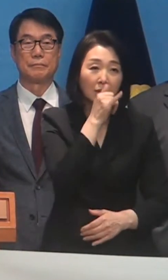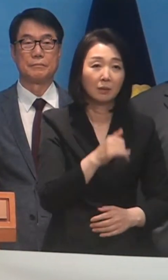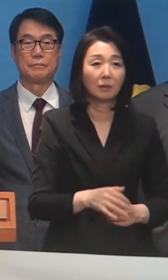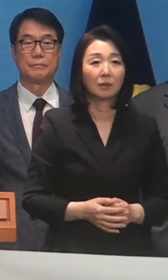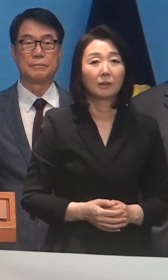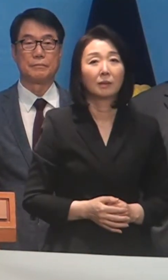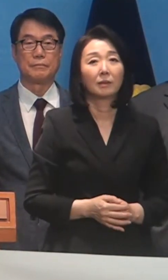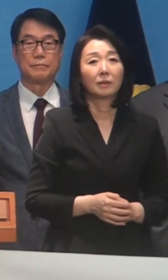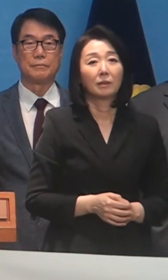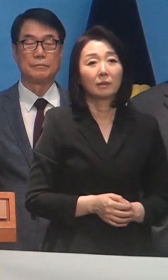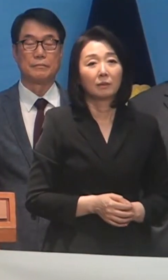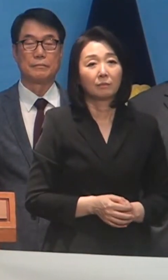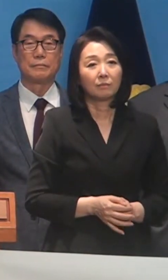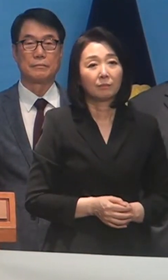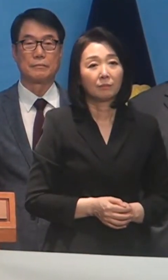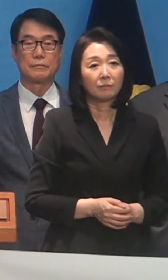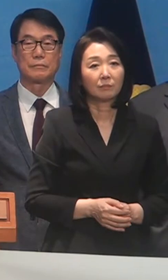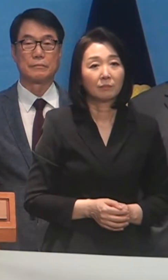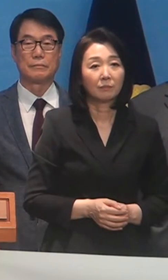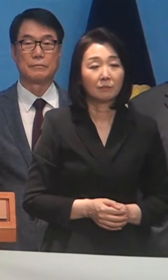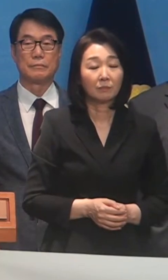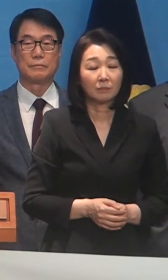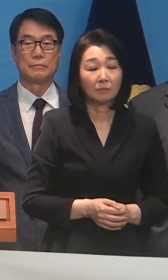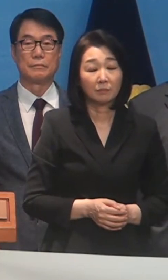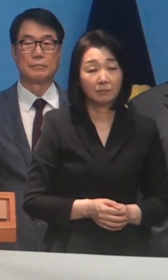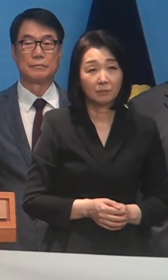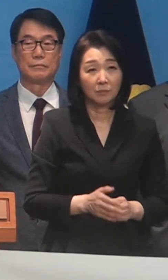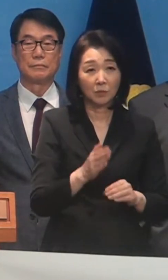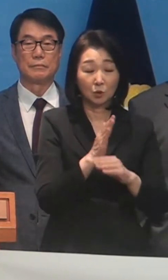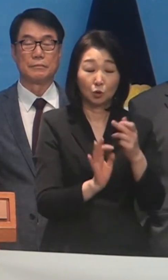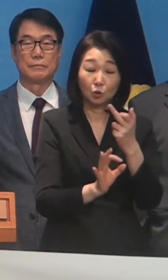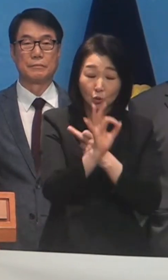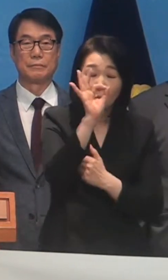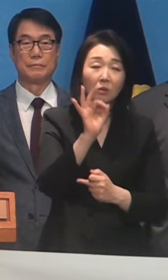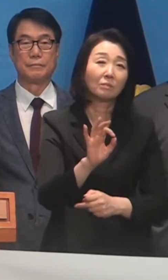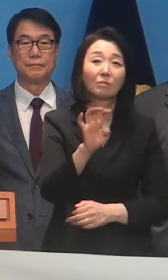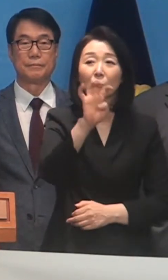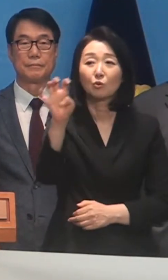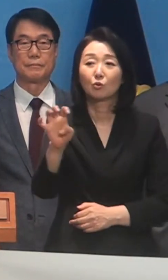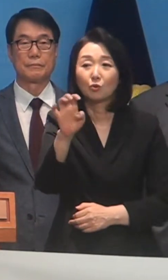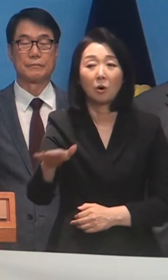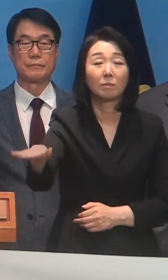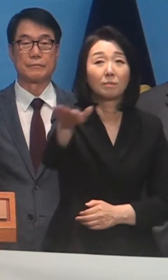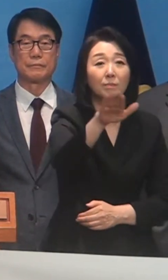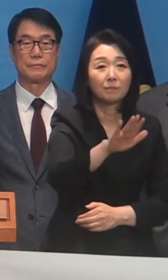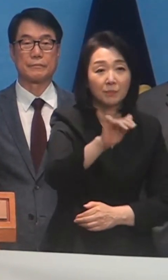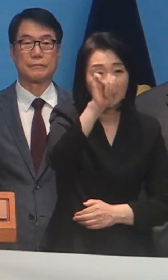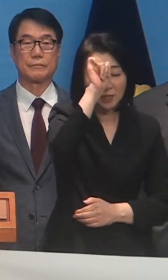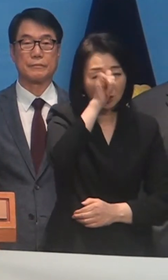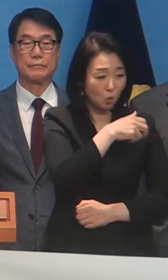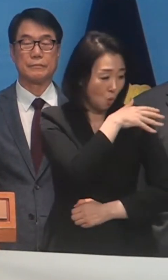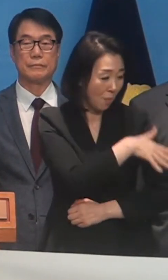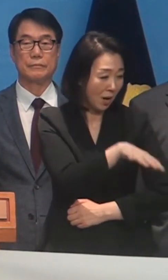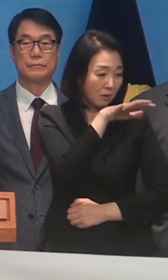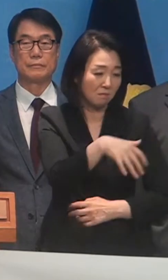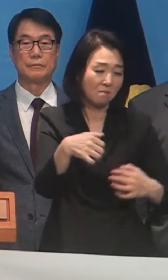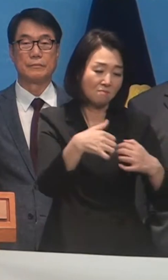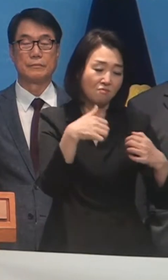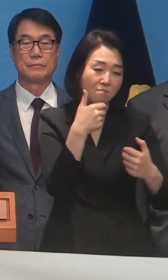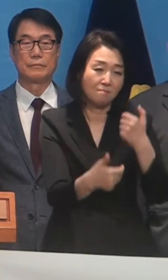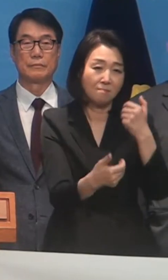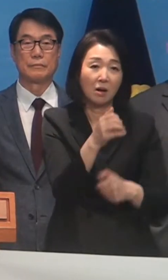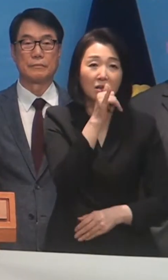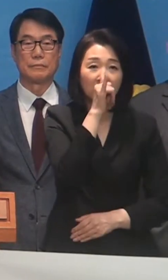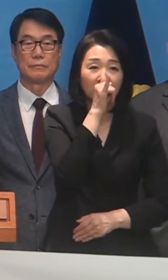있습니다. 그리고 중동과 유럽, 인도, 파키스탄에서 일어나고 있는 군대의 확산은